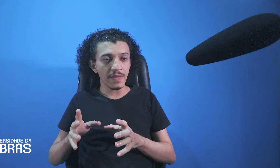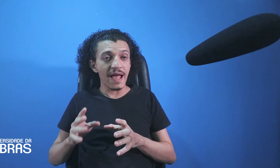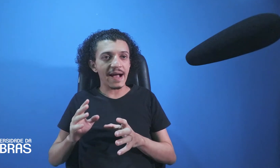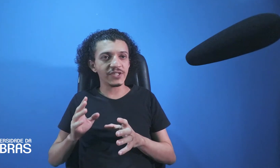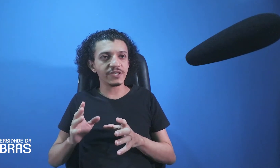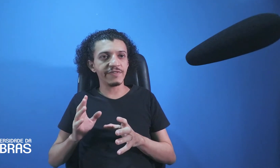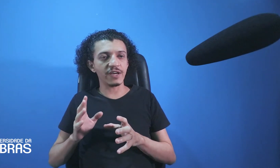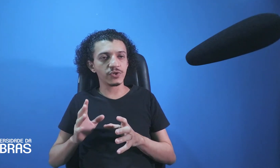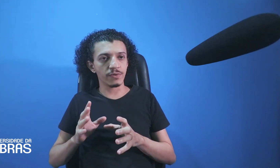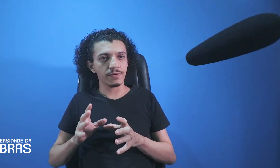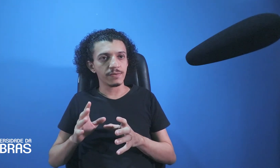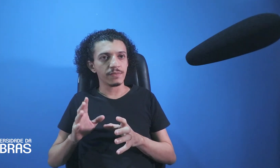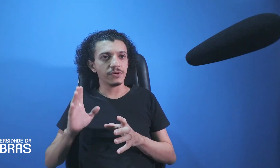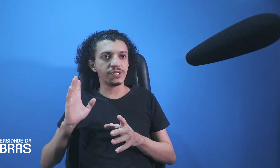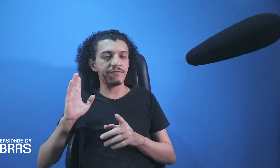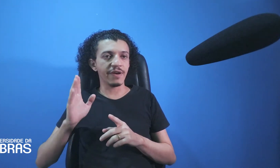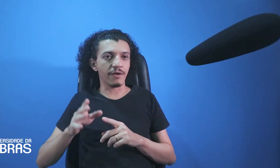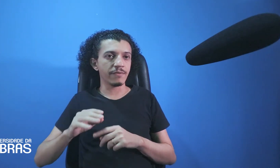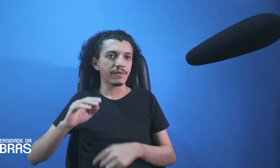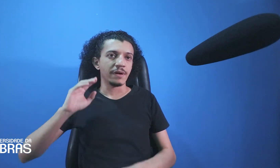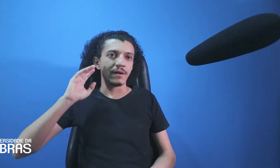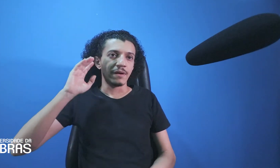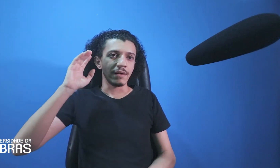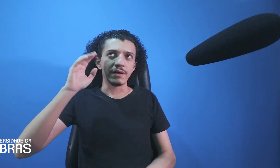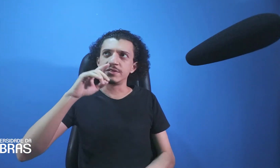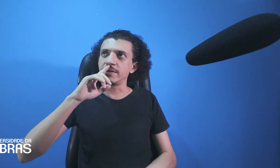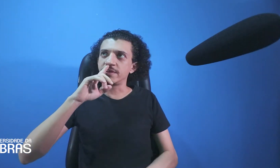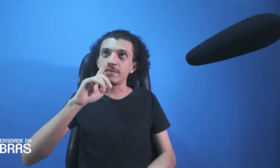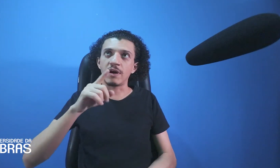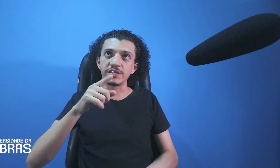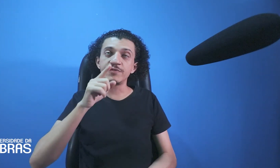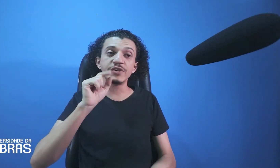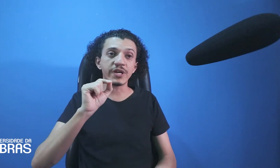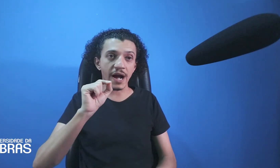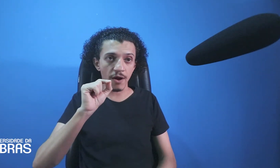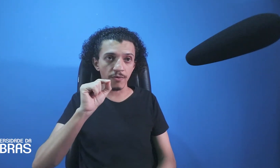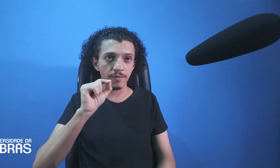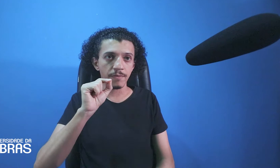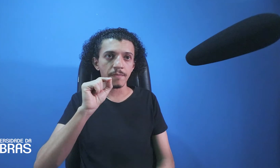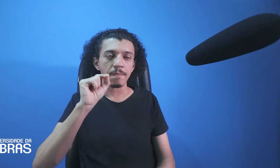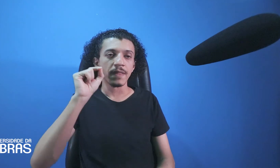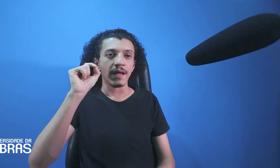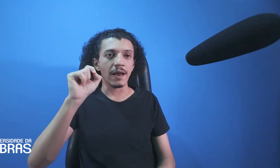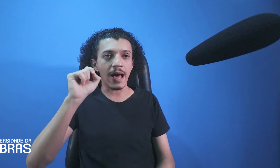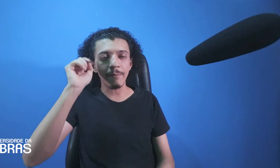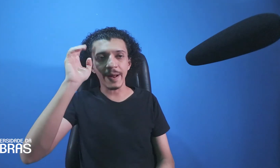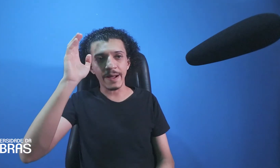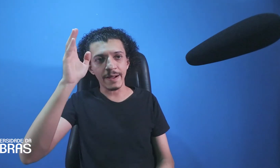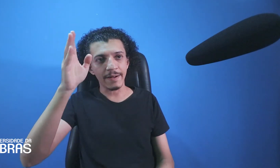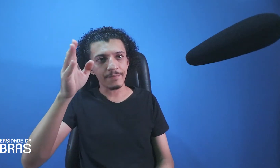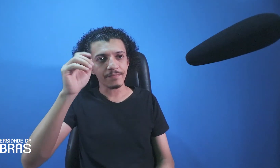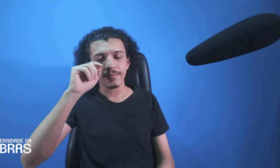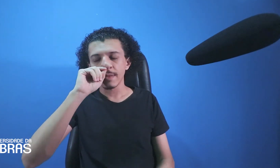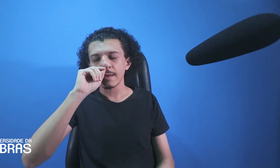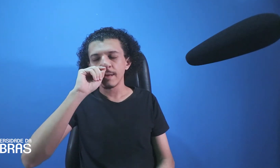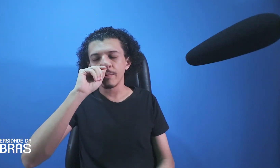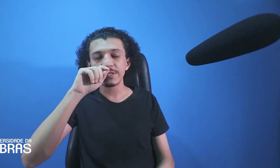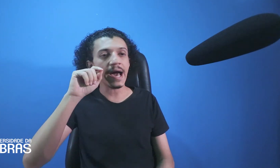a gente viajou de avião, não, a gente foi de carro lá para o